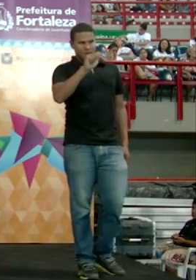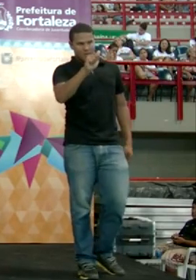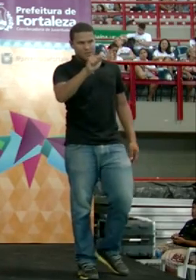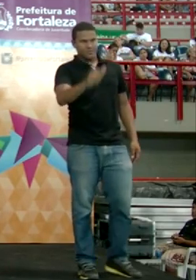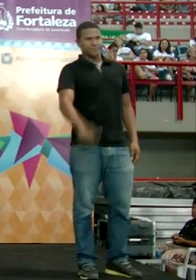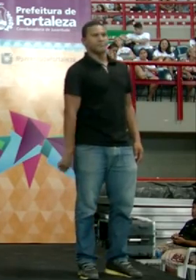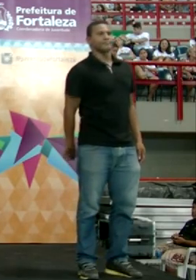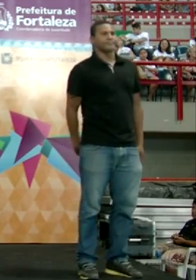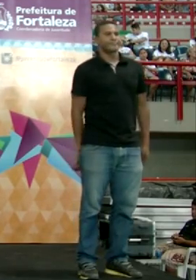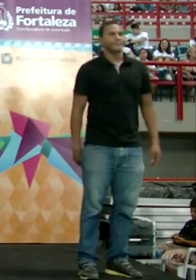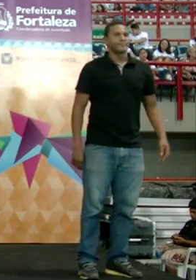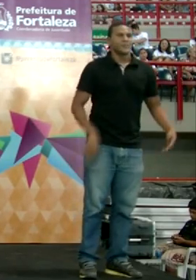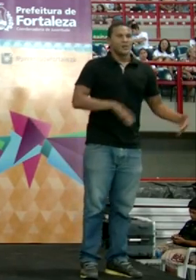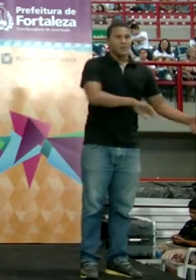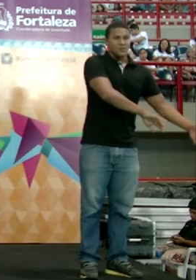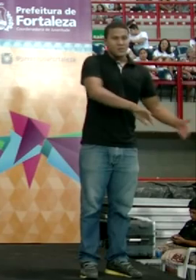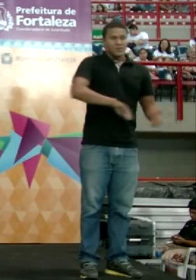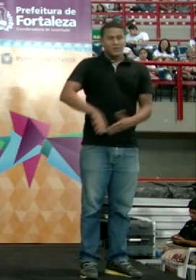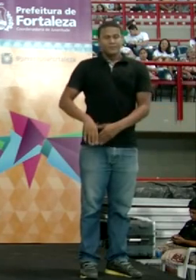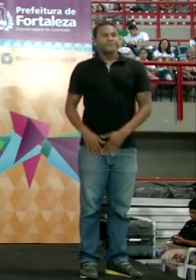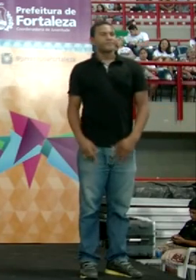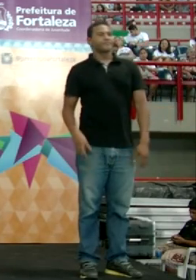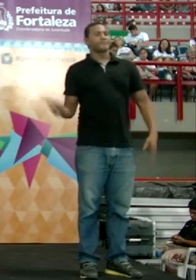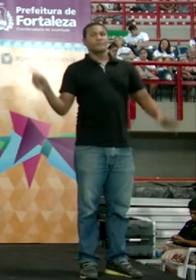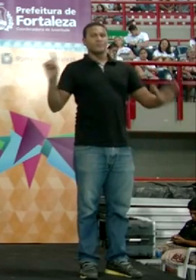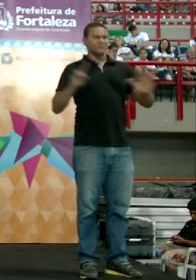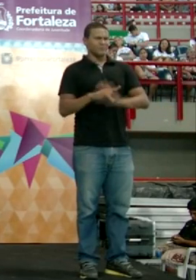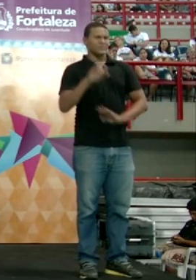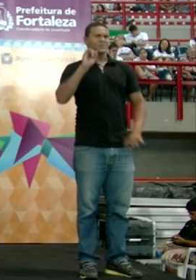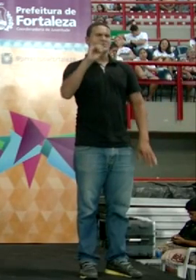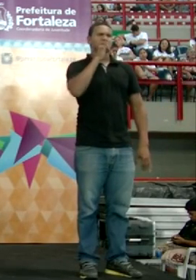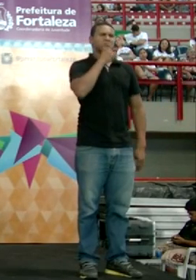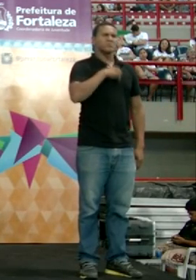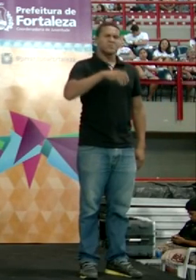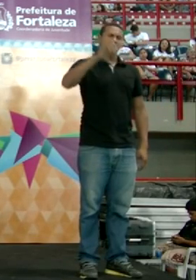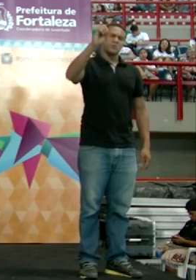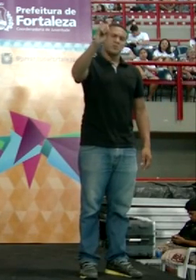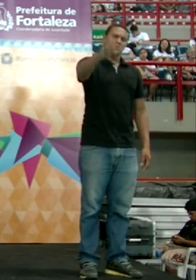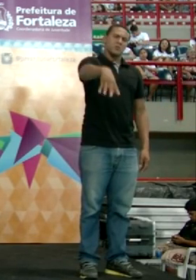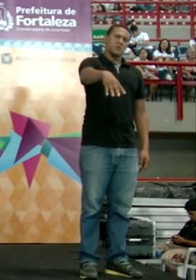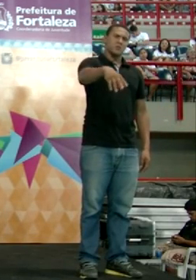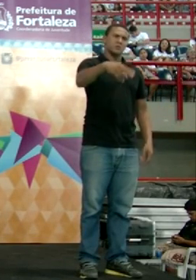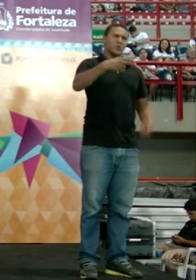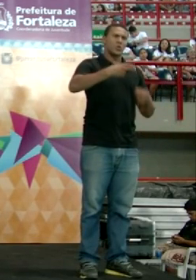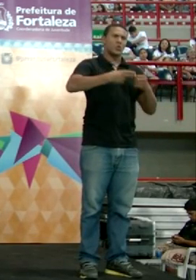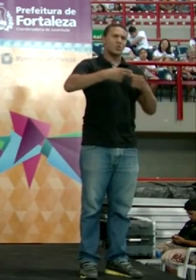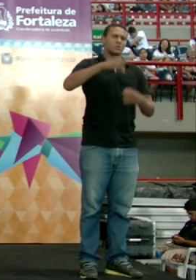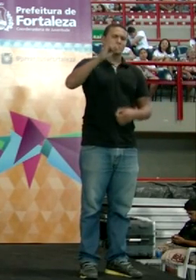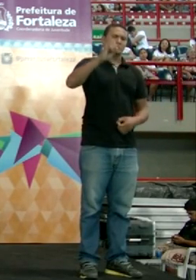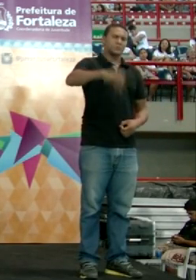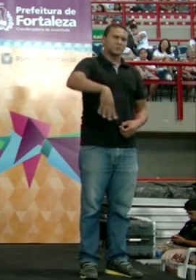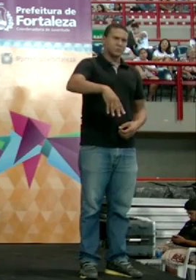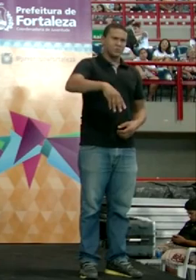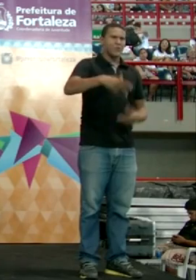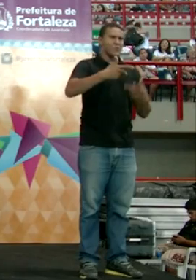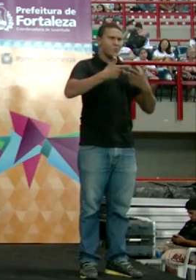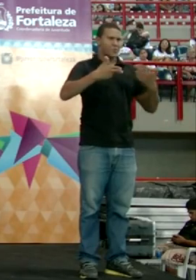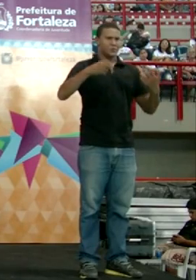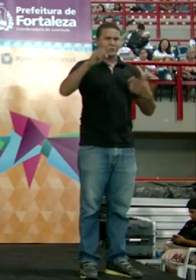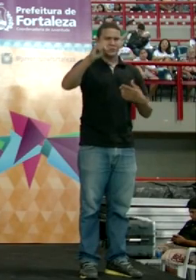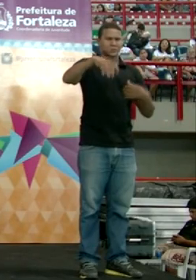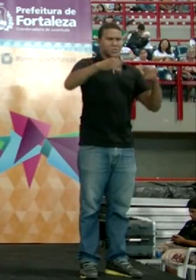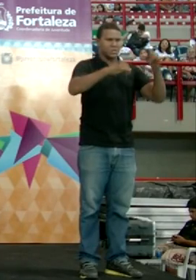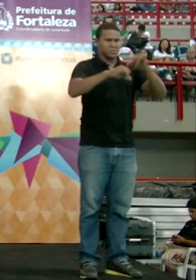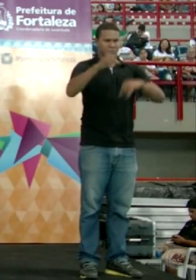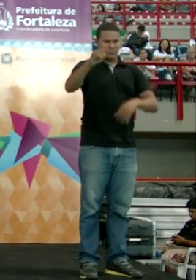Professor, se o lixo nuclear é jogado no oceano, ele não traz nenhum dano à biodiversidade marinha, como ocorre o depósito